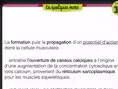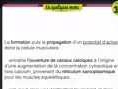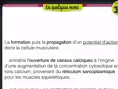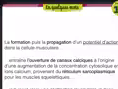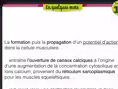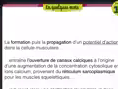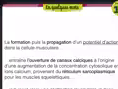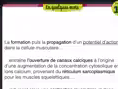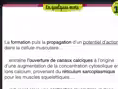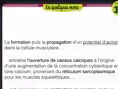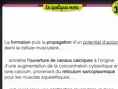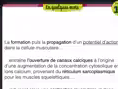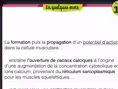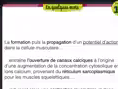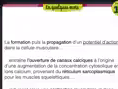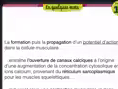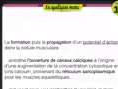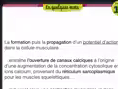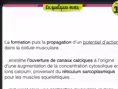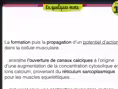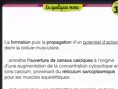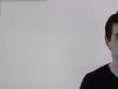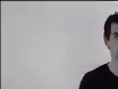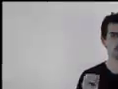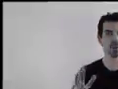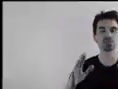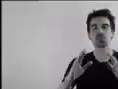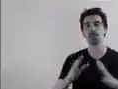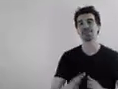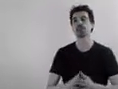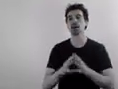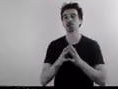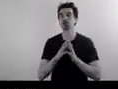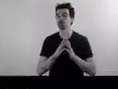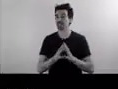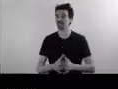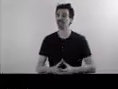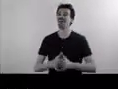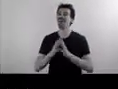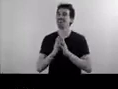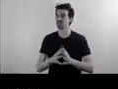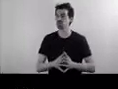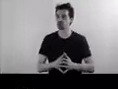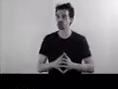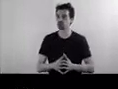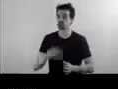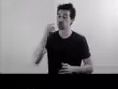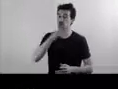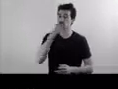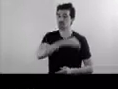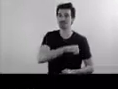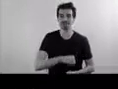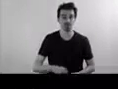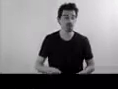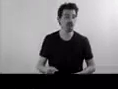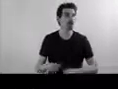et donc la réponse motrice au stimulus de départ. Voilà, je vous place en bas à droite de votre écran la vidéo suivante